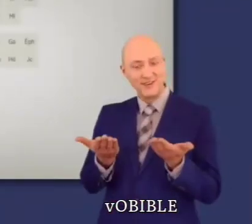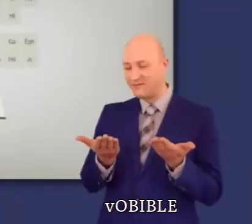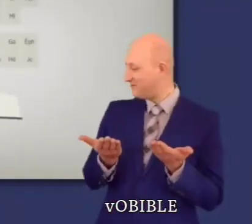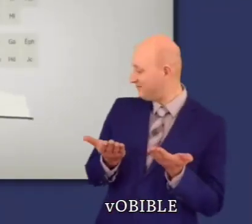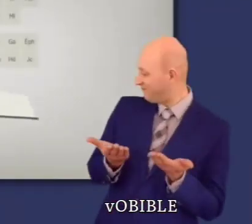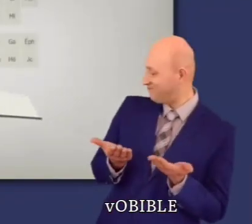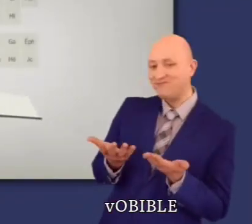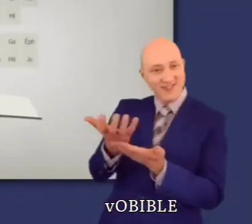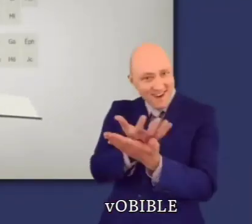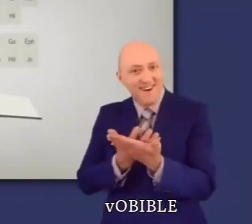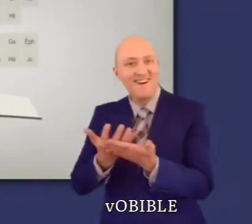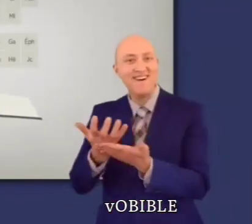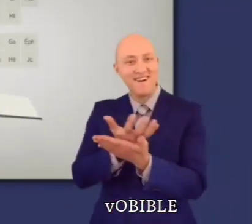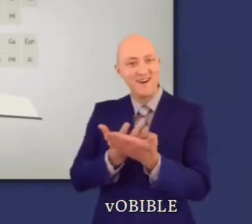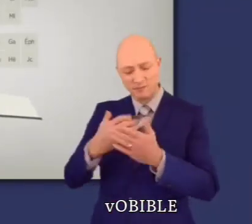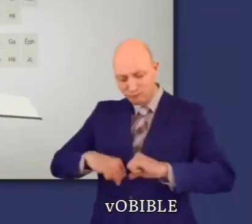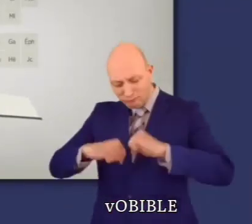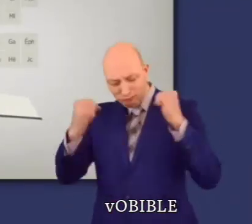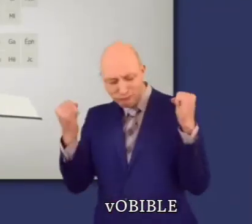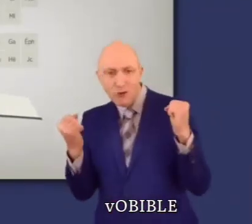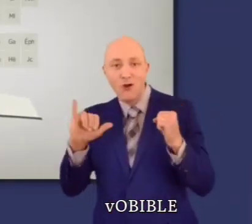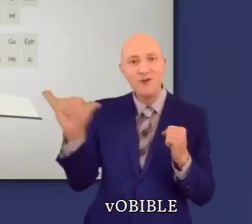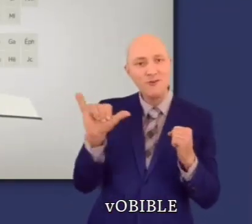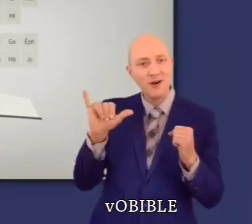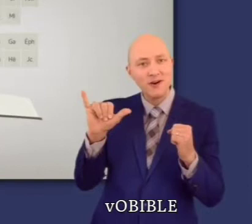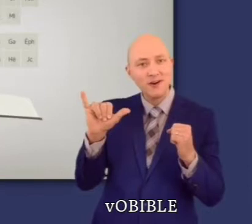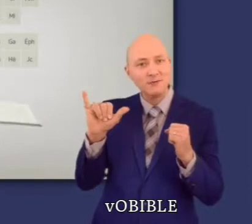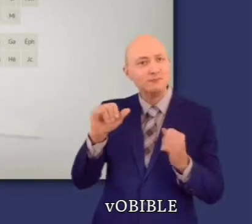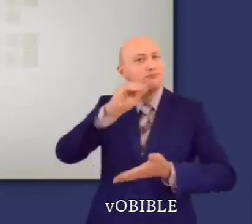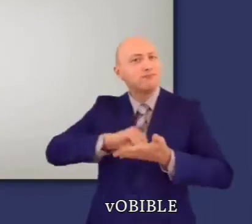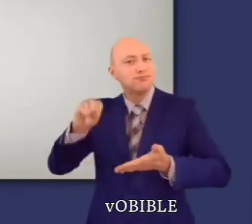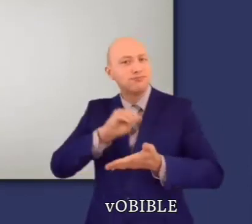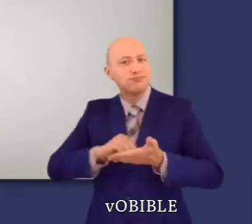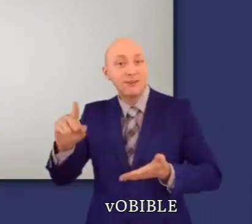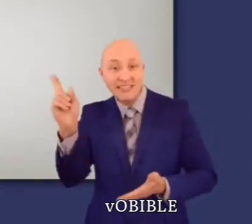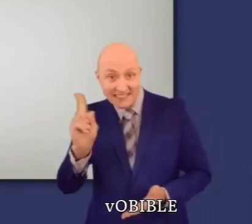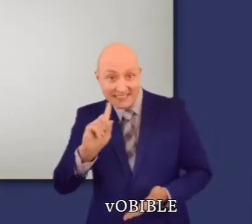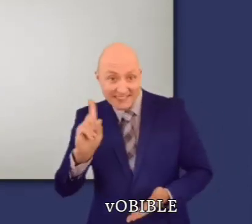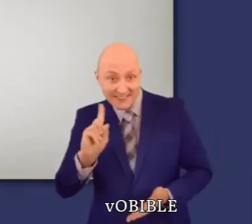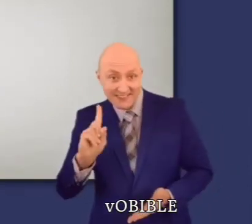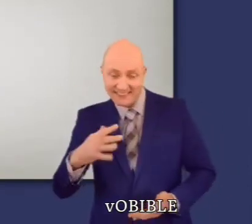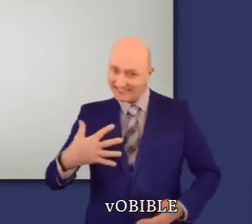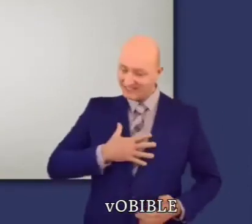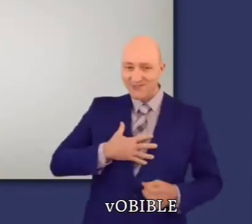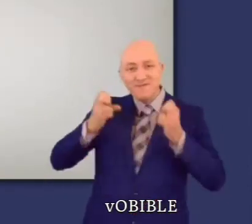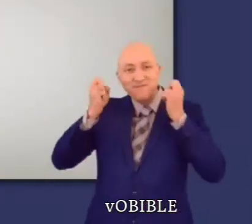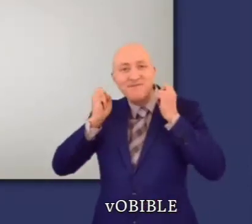Dieu lorsqu'elle sera dirigée par son Fils, le grand prêtre souverain et le roi du royaume de Dieu.